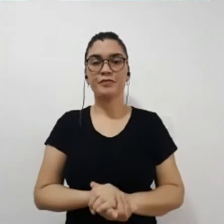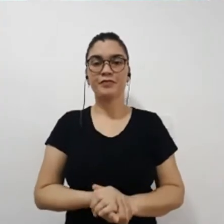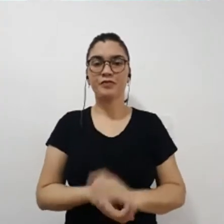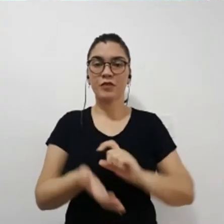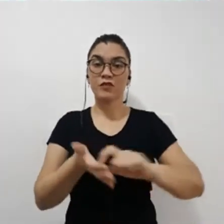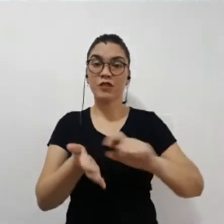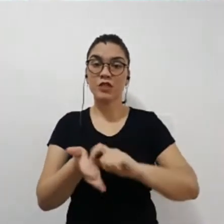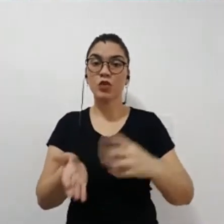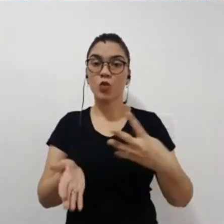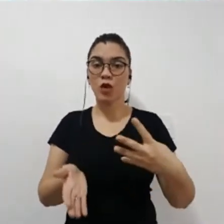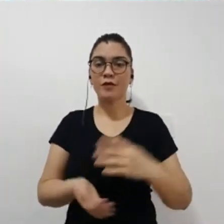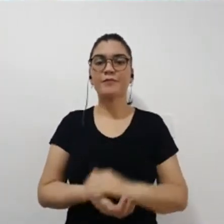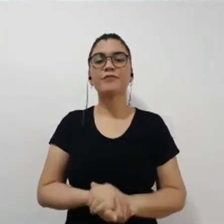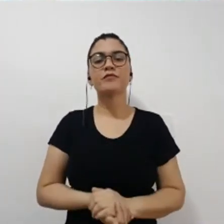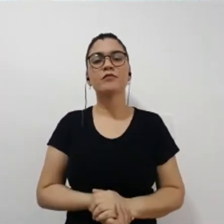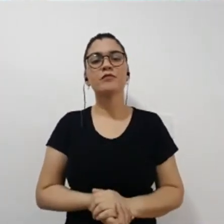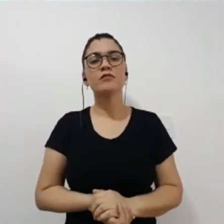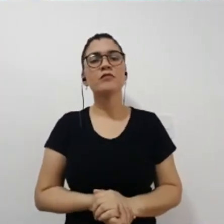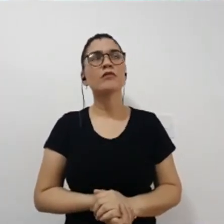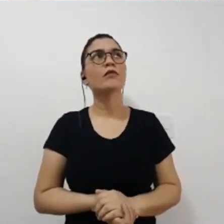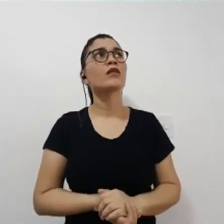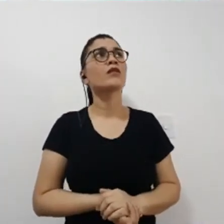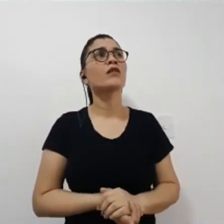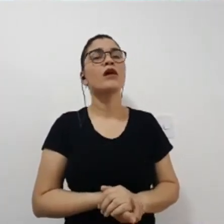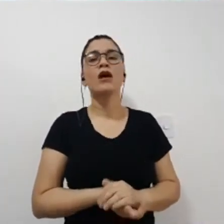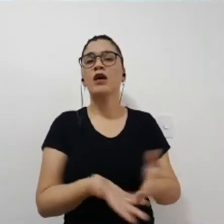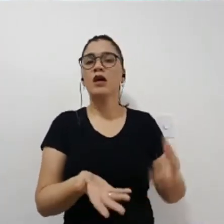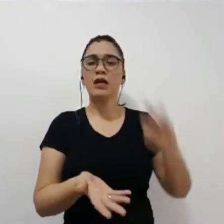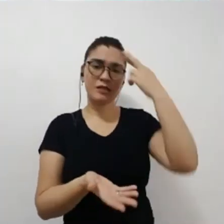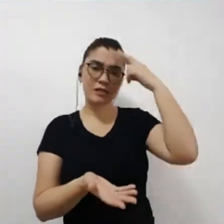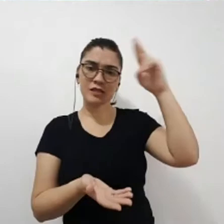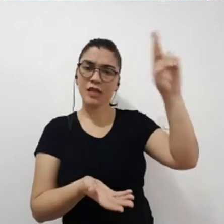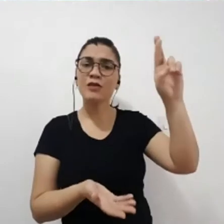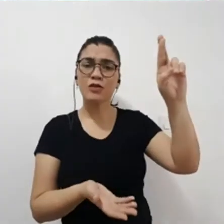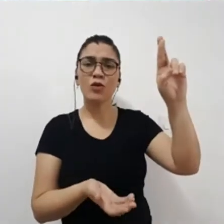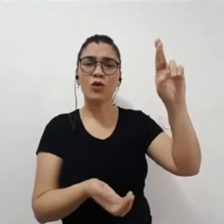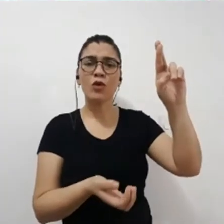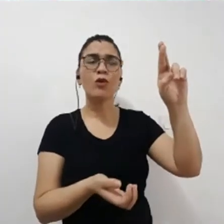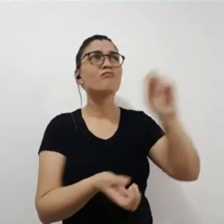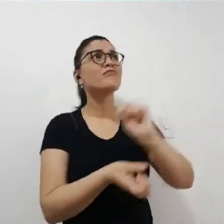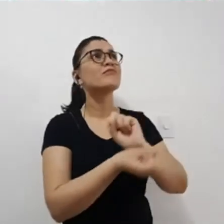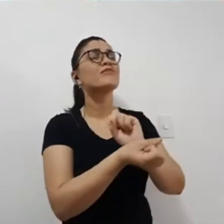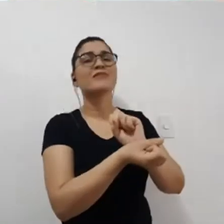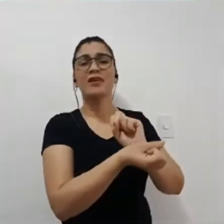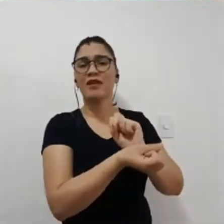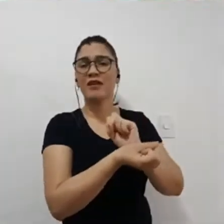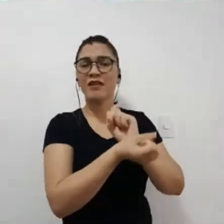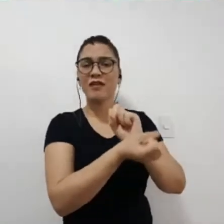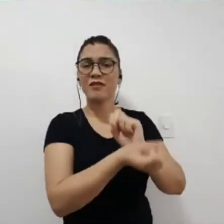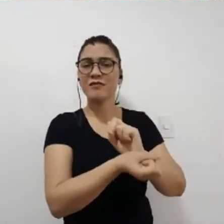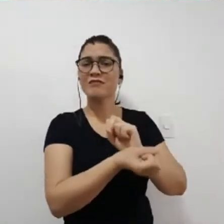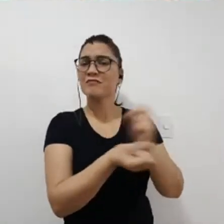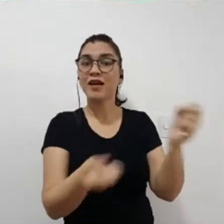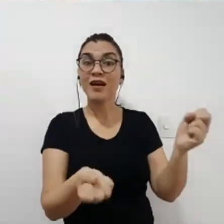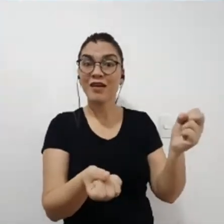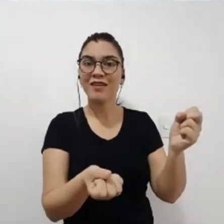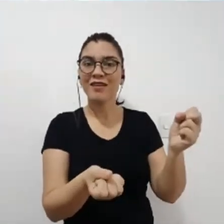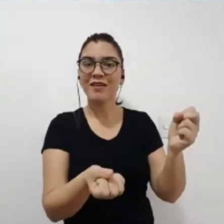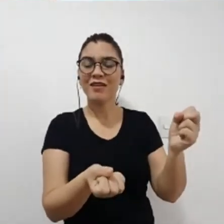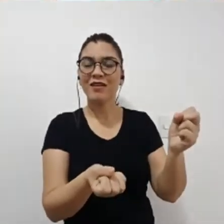do cativeiro, como correntes das águas do sul. Os que semeiam